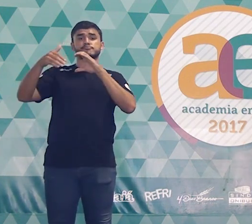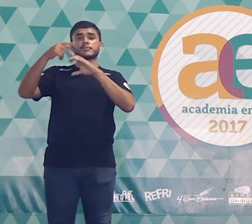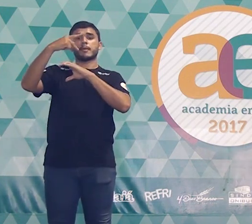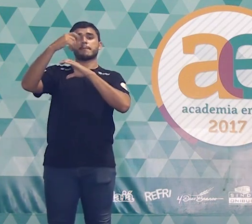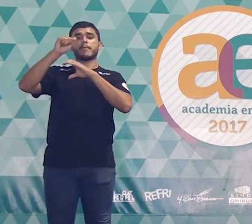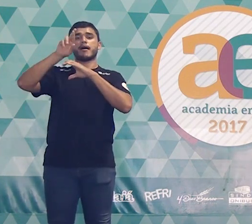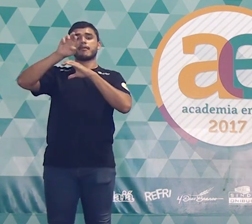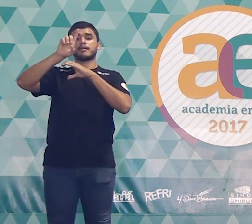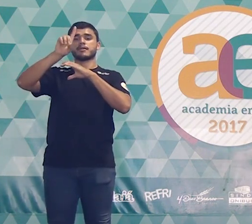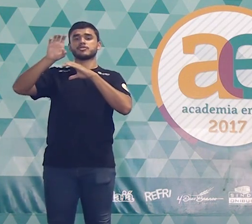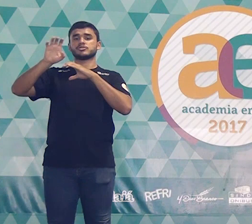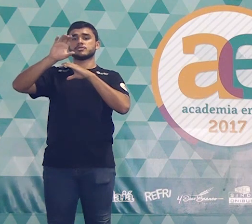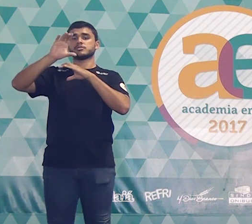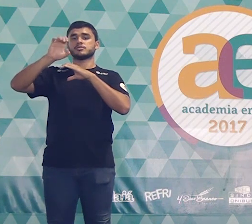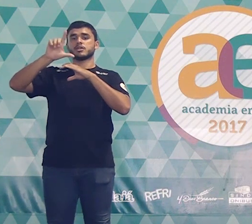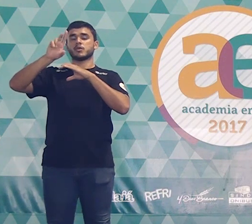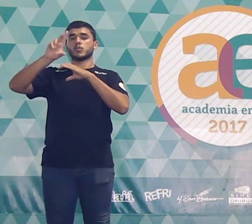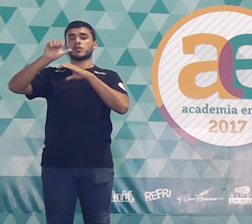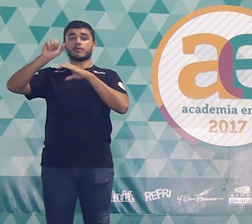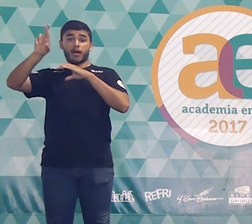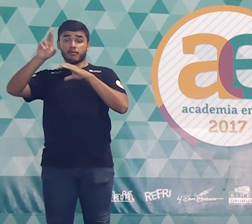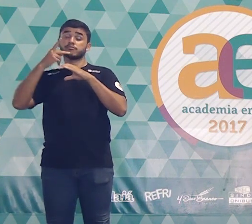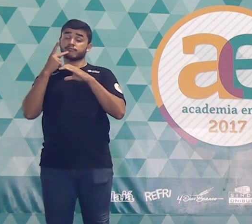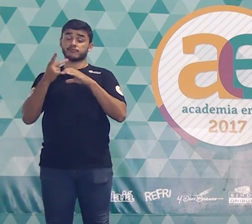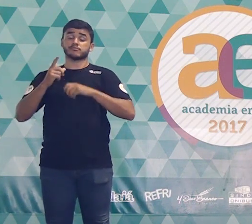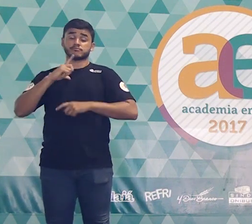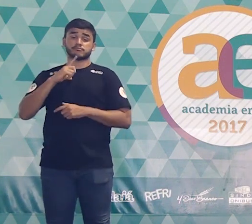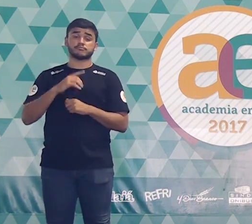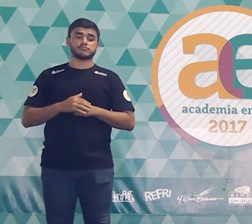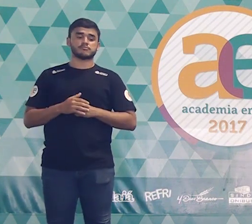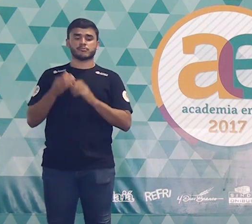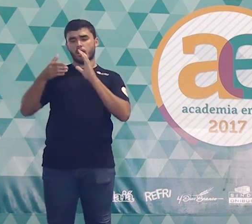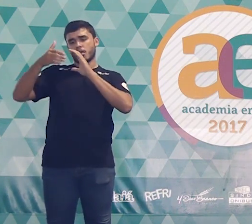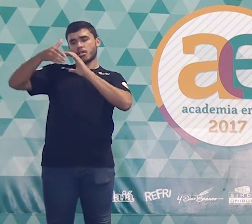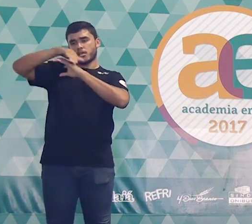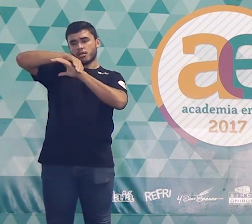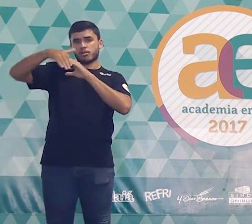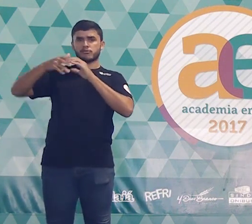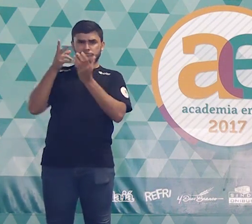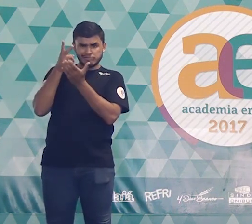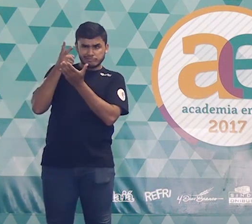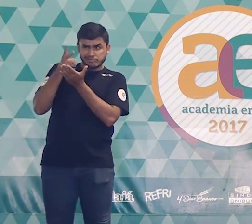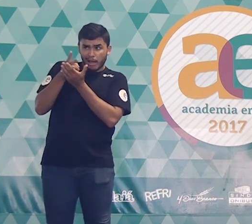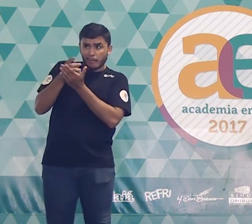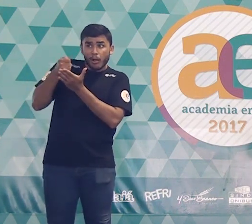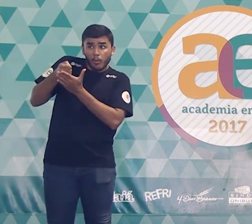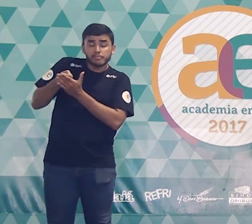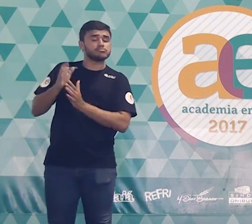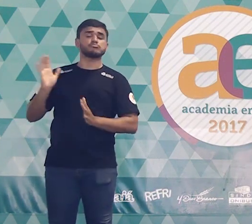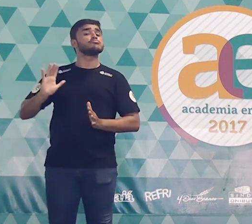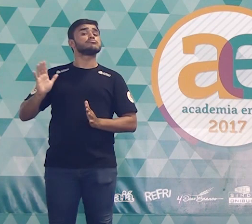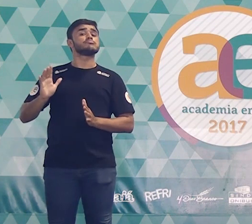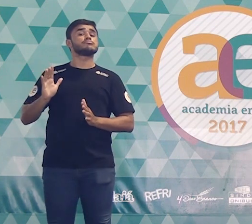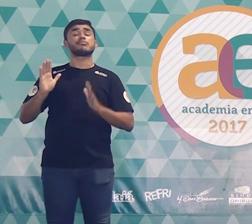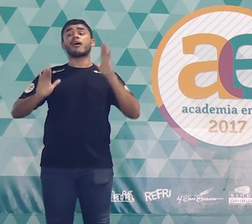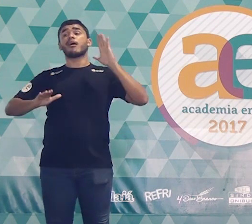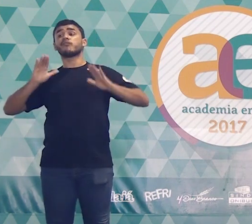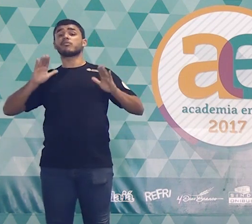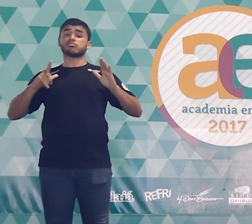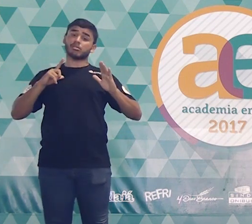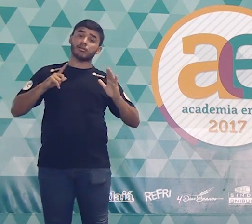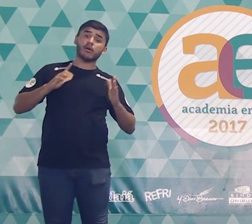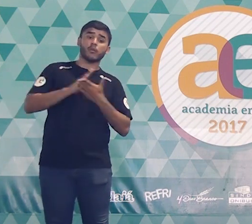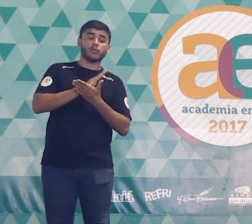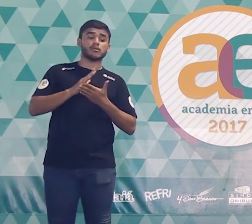celular. A parede celular é uma membrana externa, tá certo? Rodrigo, a parede celular é obrigatória? Não. Parede celular, não.